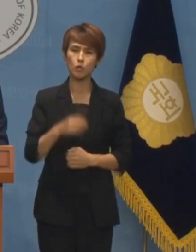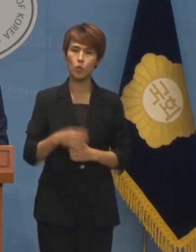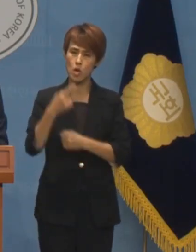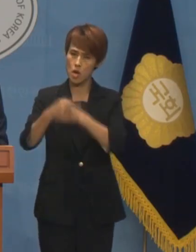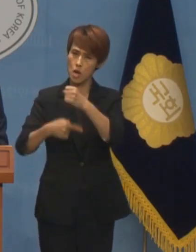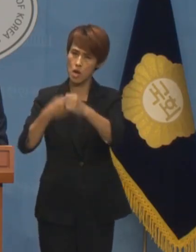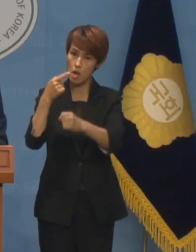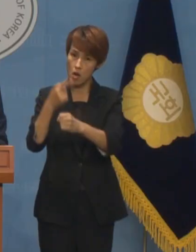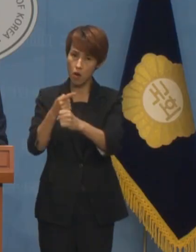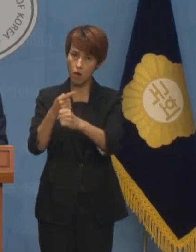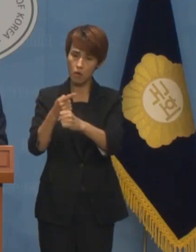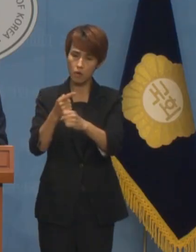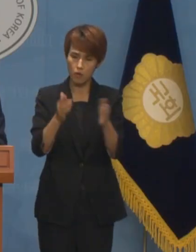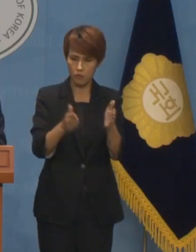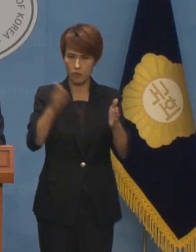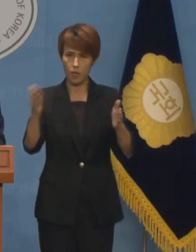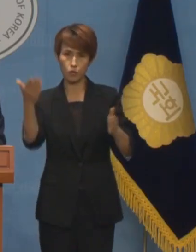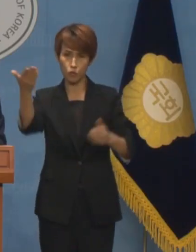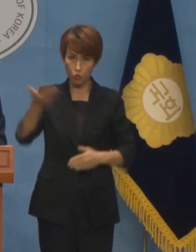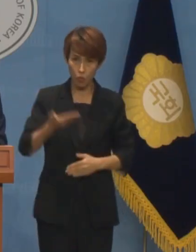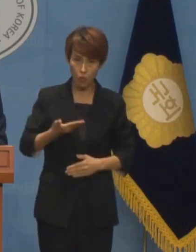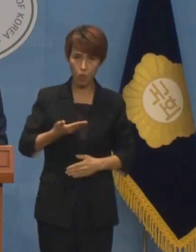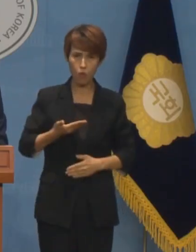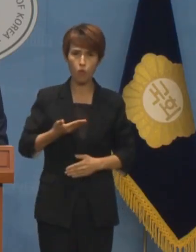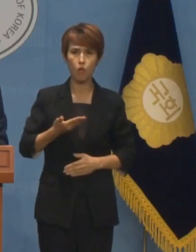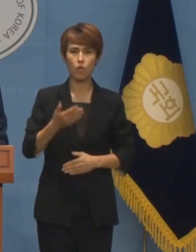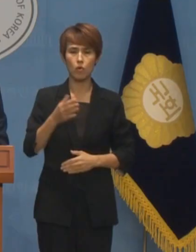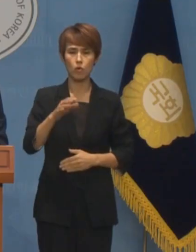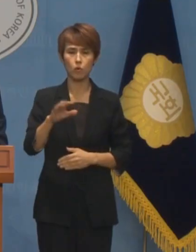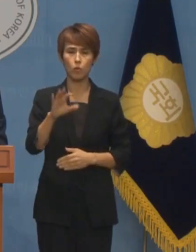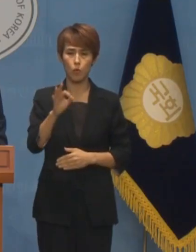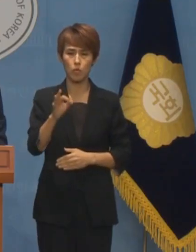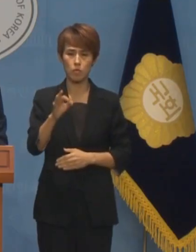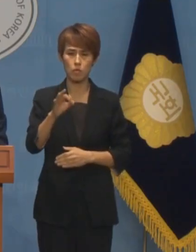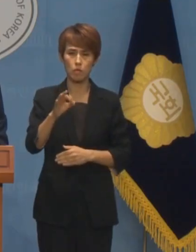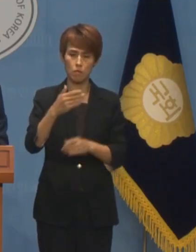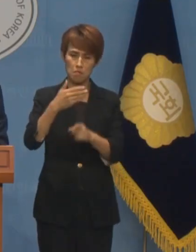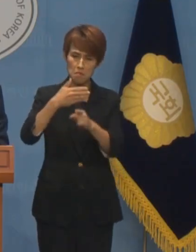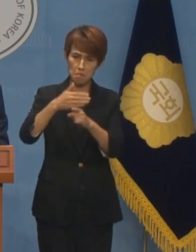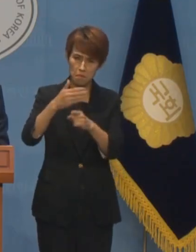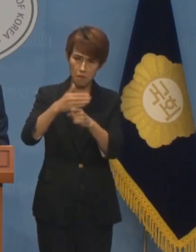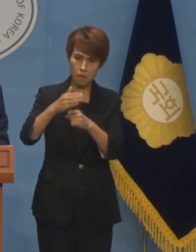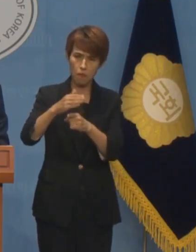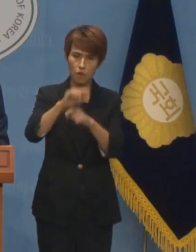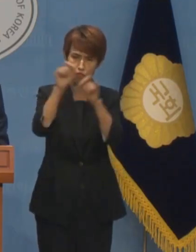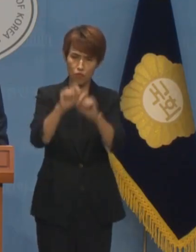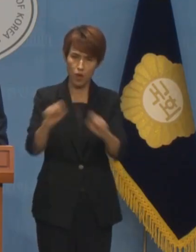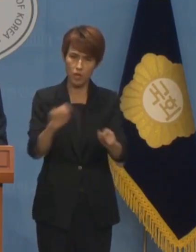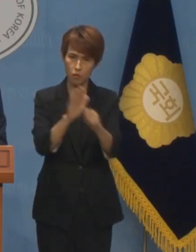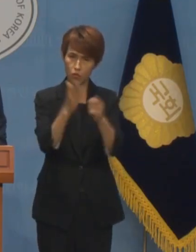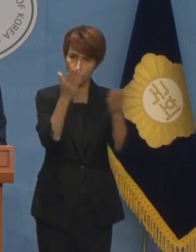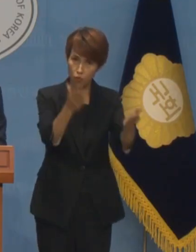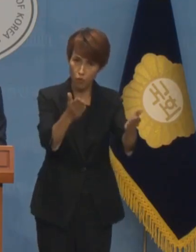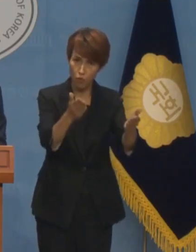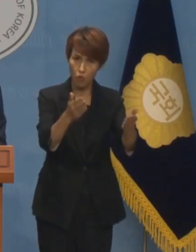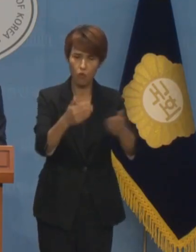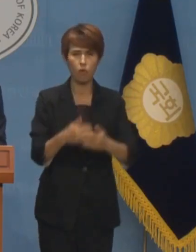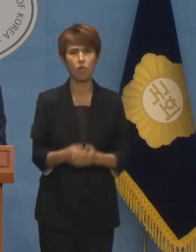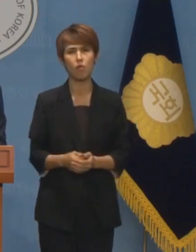1년 만기 연장 및 상환유예 지원 요청에 머물고 있습니다.